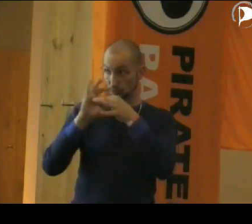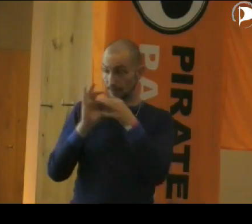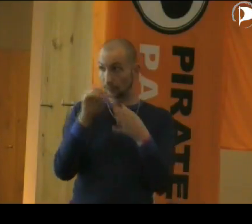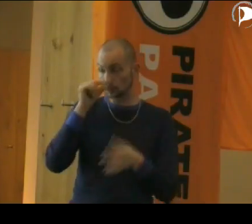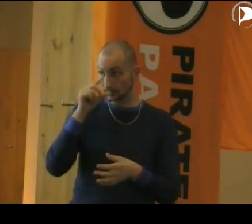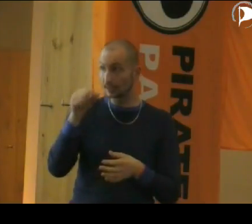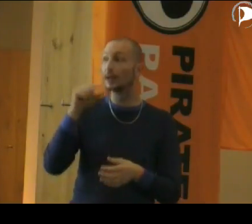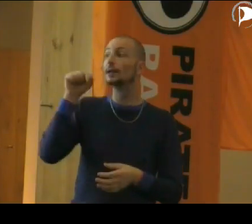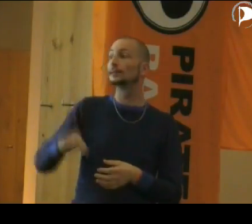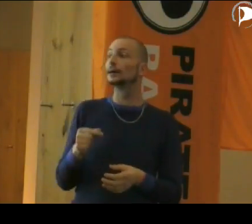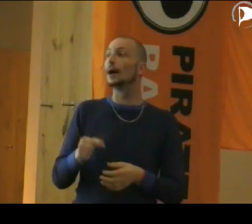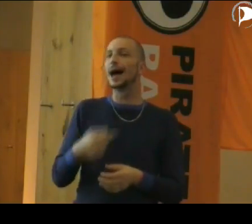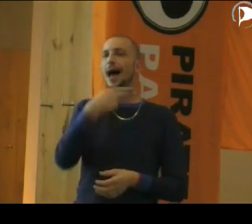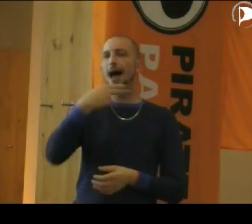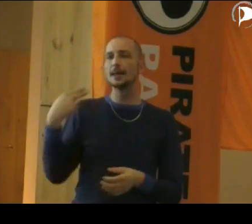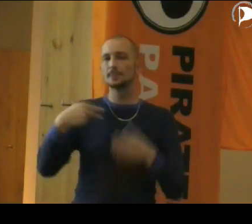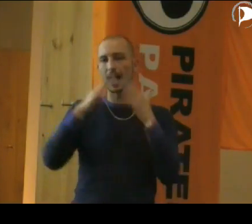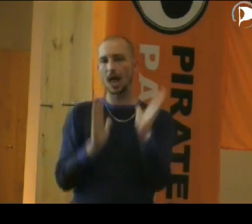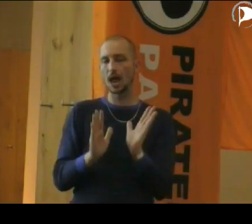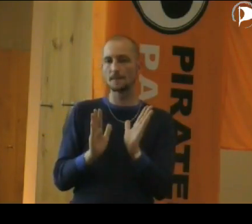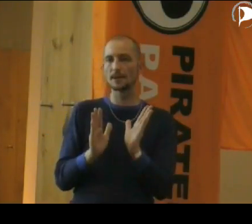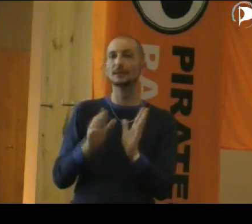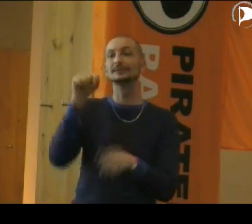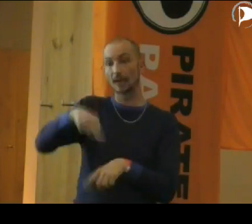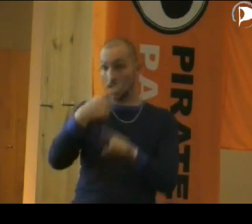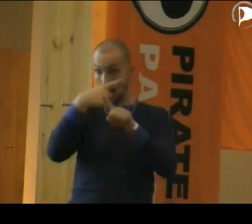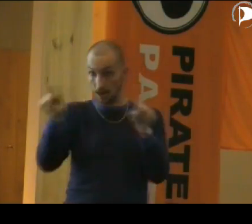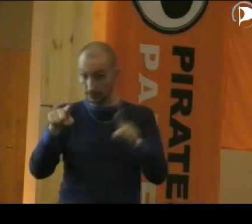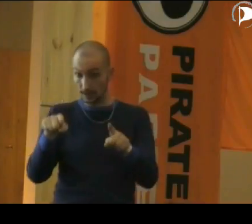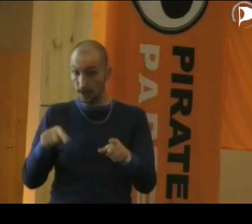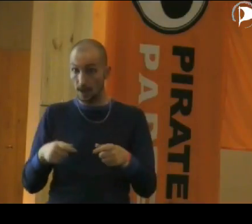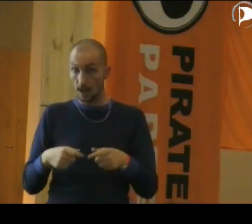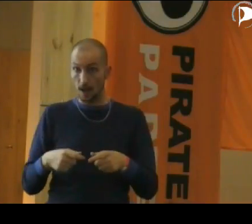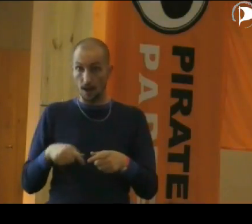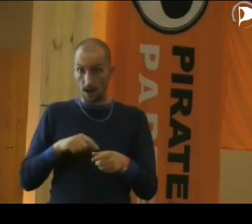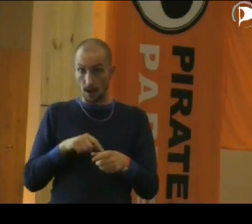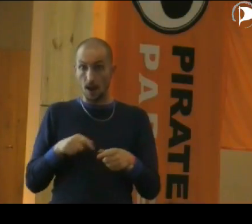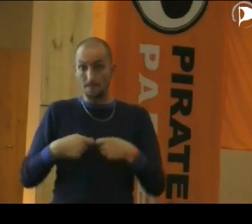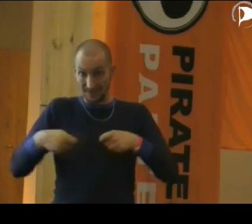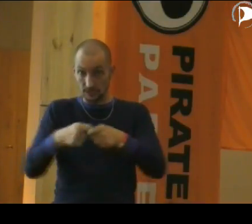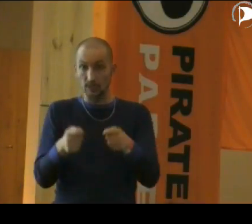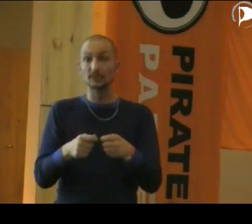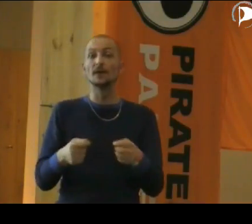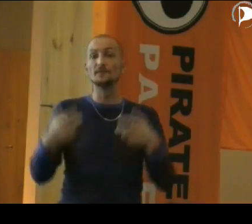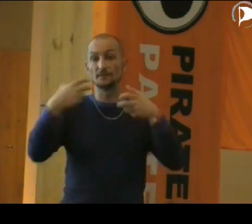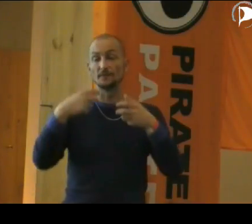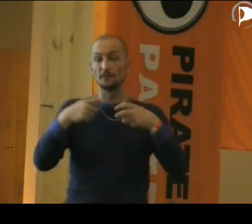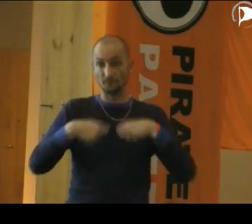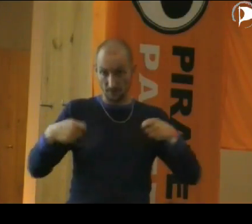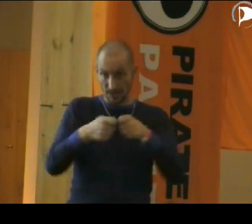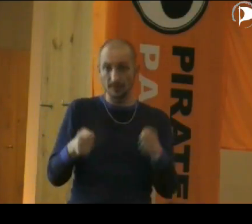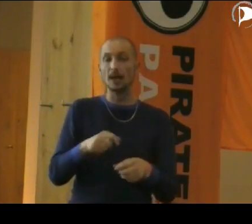dass du den einnahmen was gemacht hast aber es hat man natürlich nicht in bestformation sind sozusagen gemerkt weil du bist ja für den bezirksverband gewählt worden